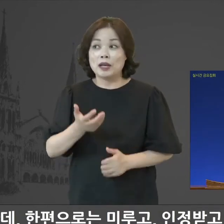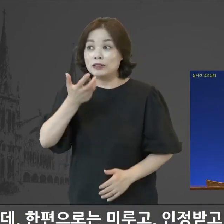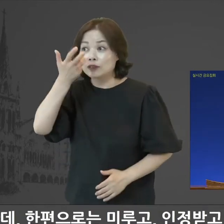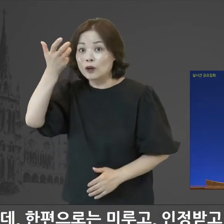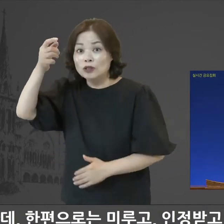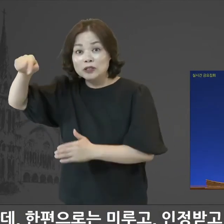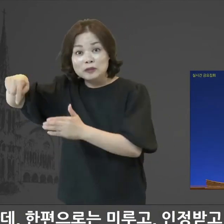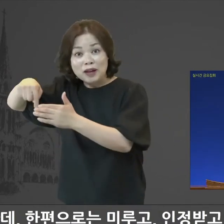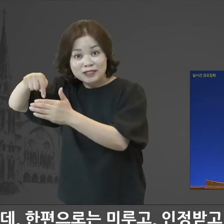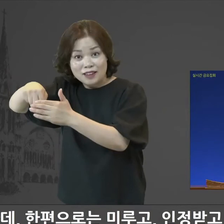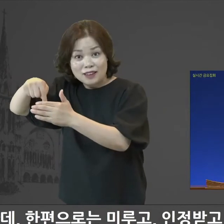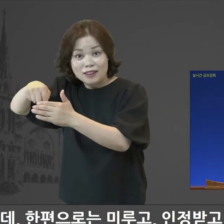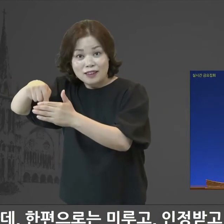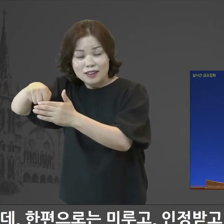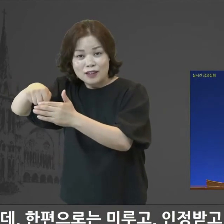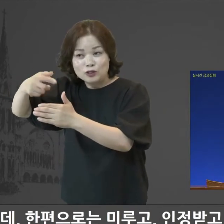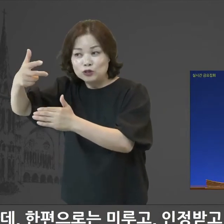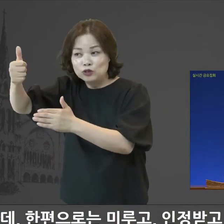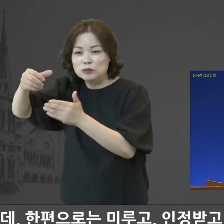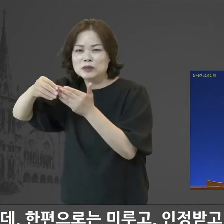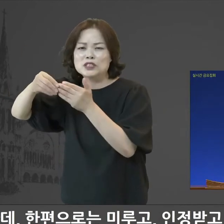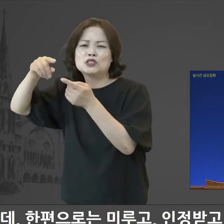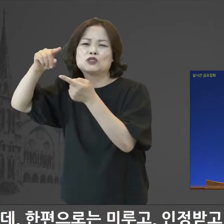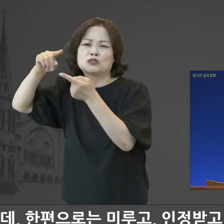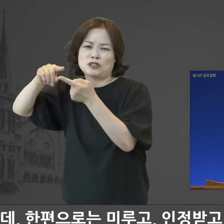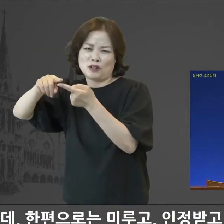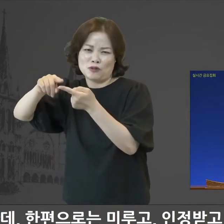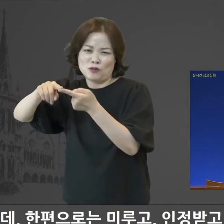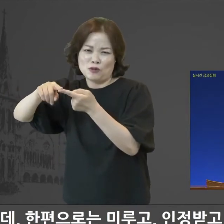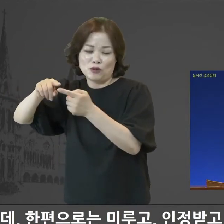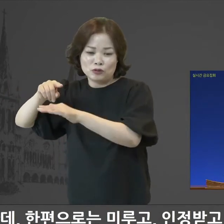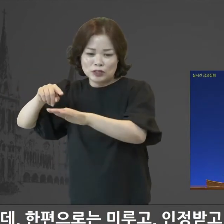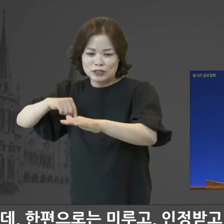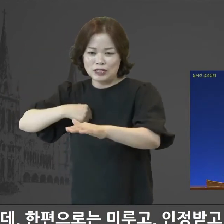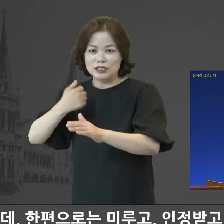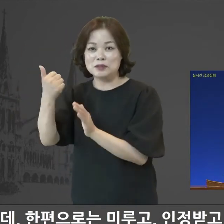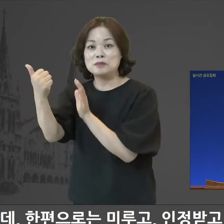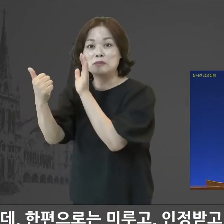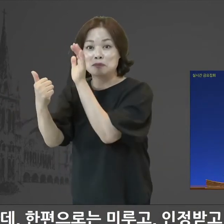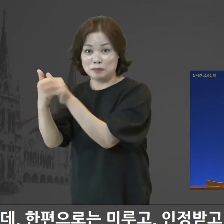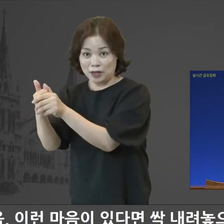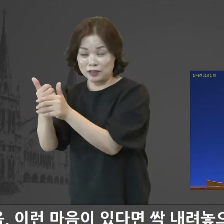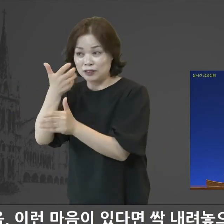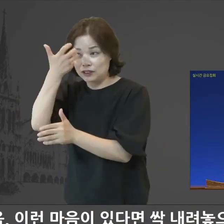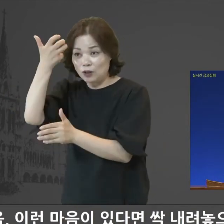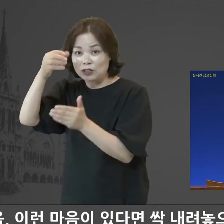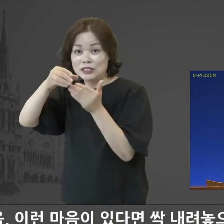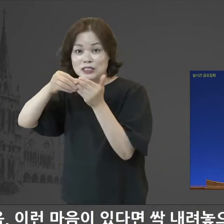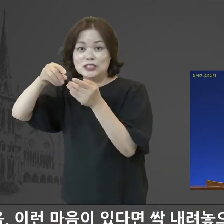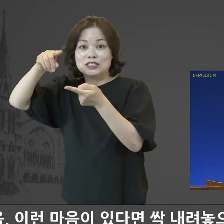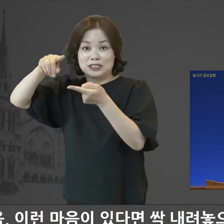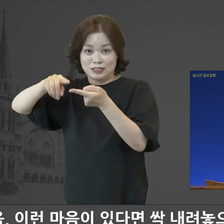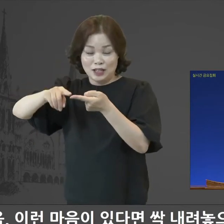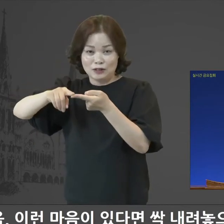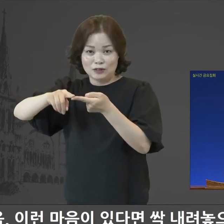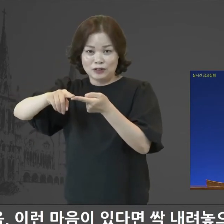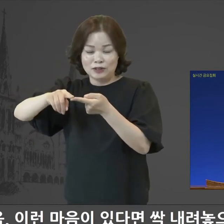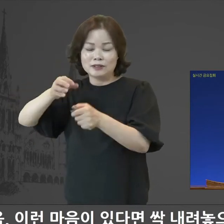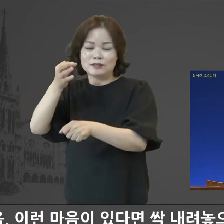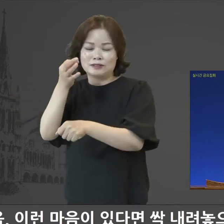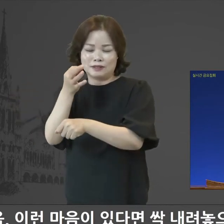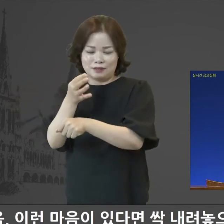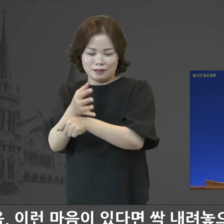성령님 손에, 우리 주님 이끄시는 그 손에 우리 자신을 맡기고, 성령께서 이끄시는 대로